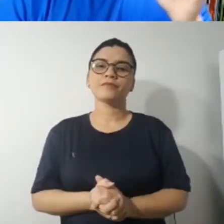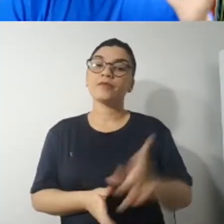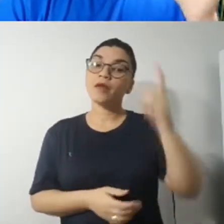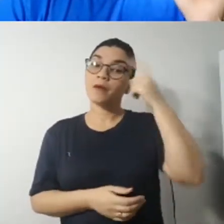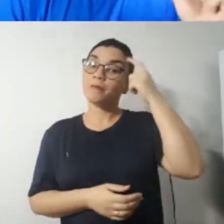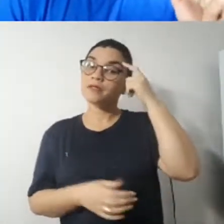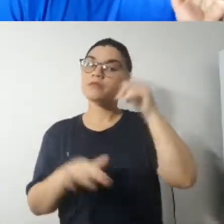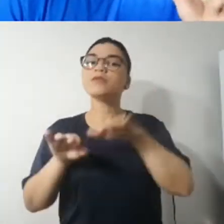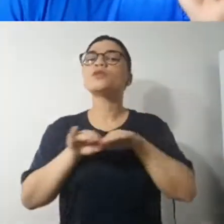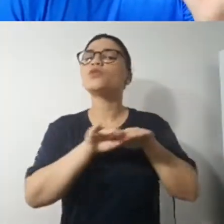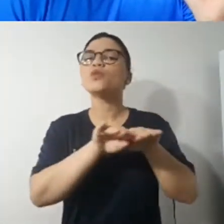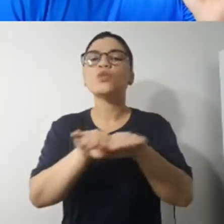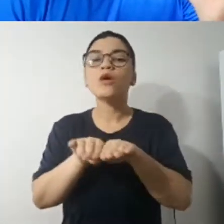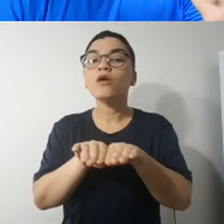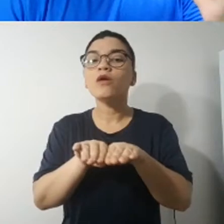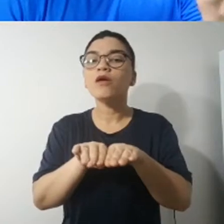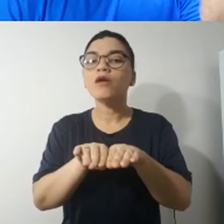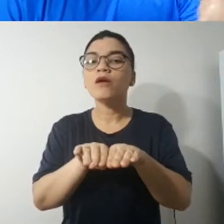Sejam